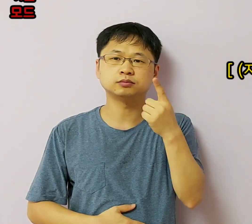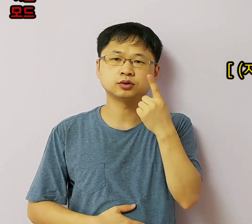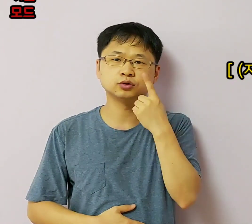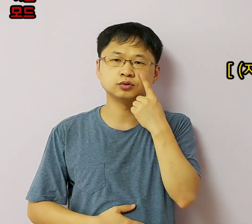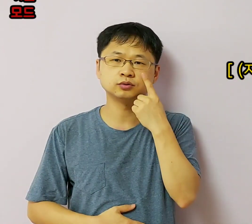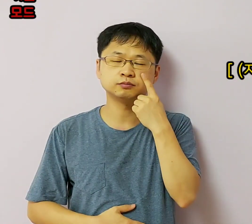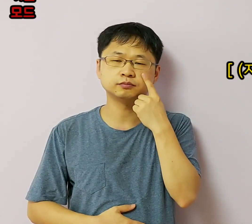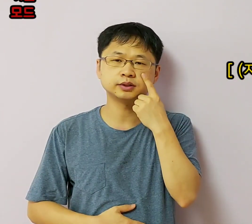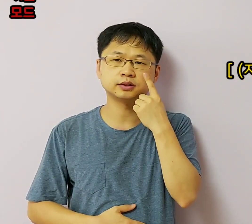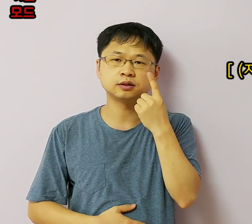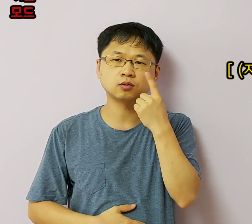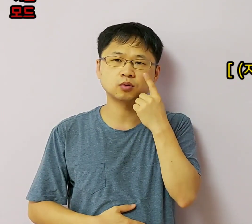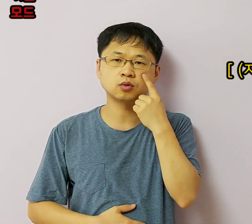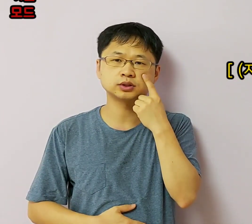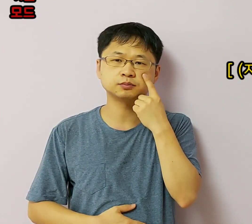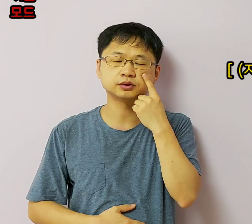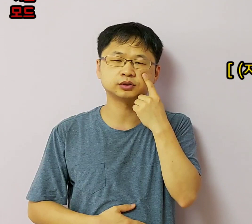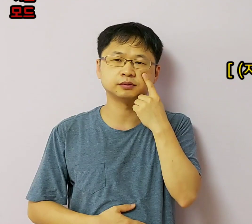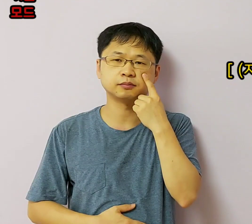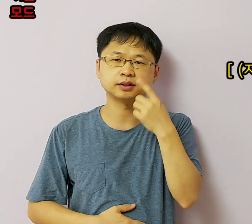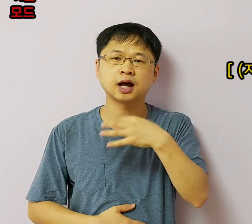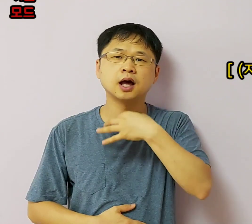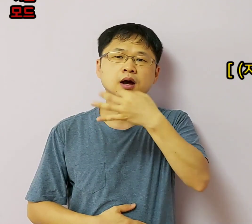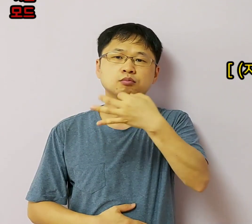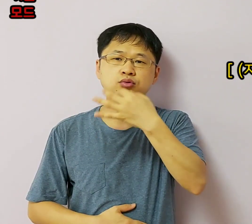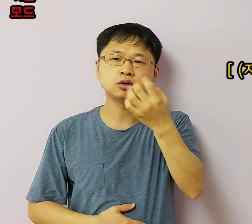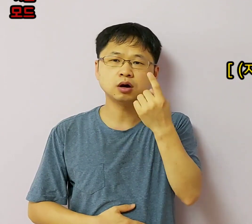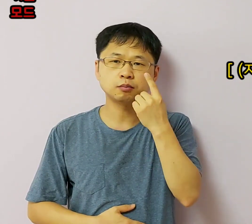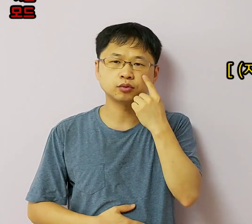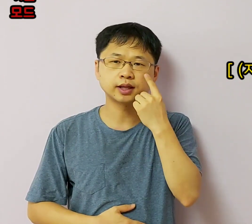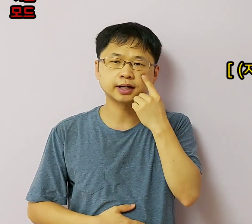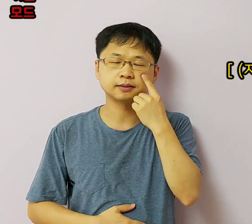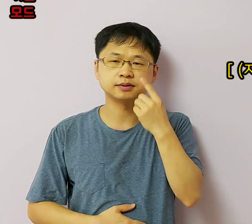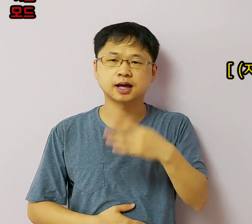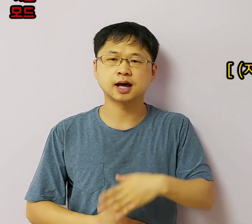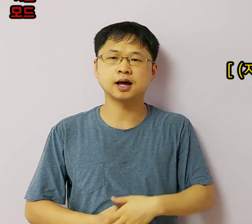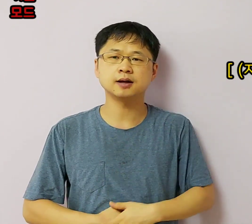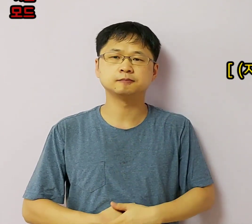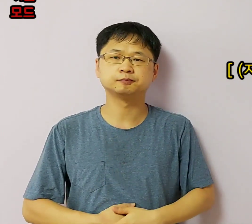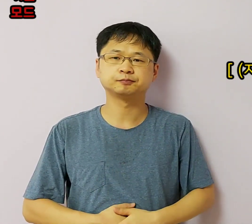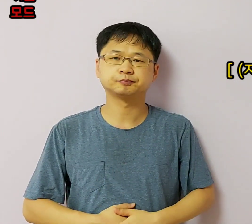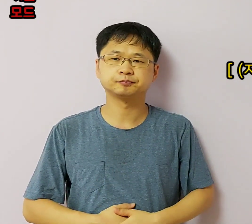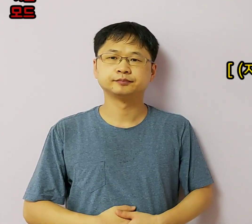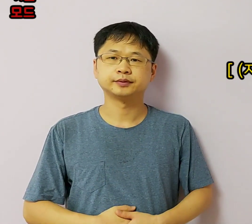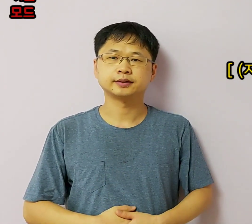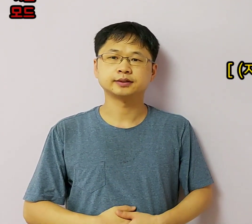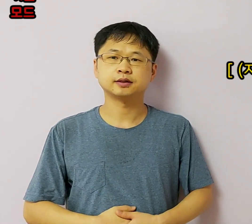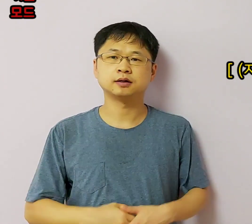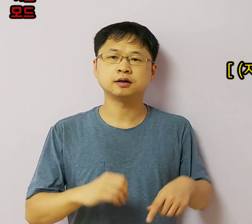검지로 눈 밑을 콕콕 짚어주시면 됩니다. 불러본다가 됩니다. 네, 그래서